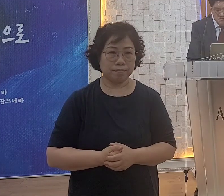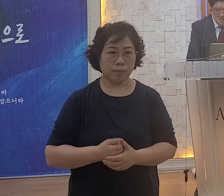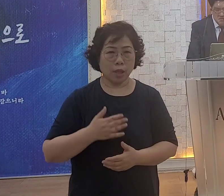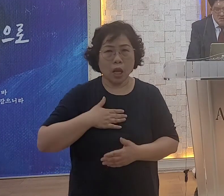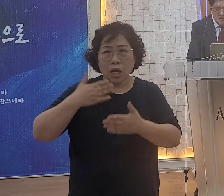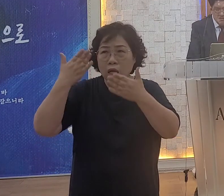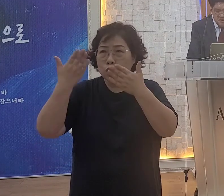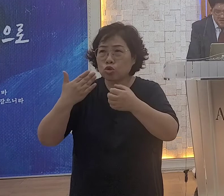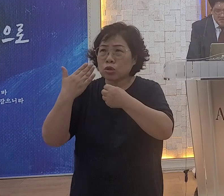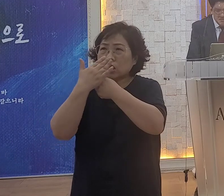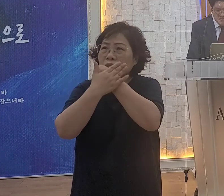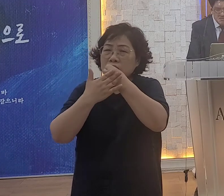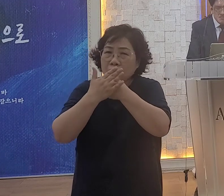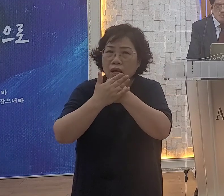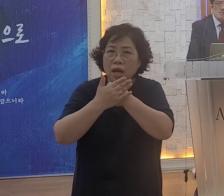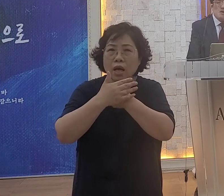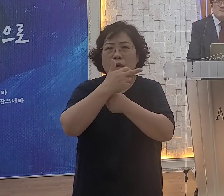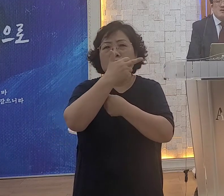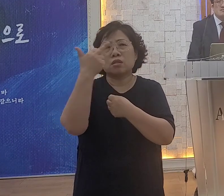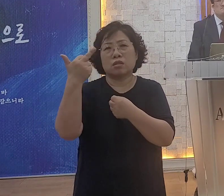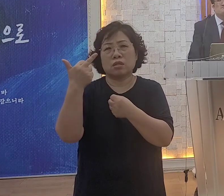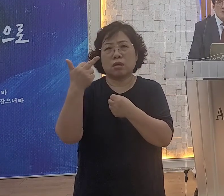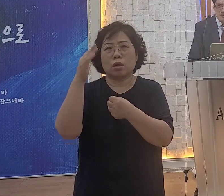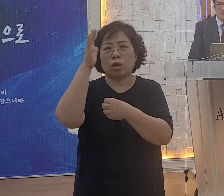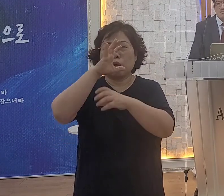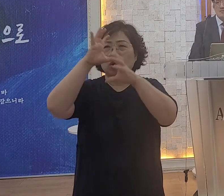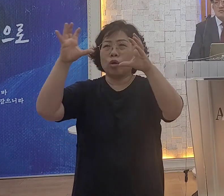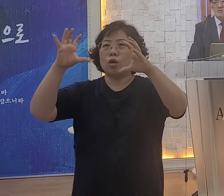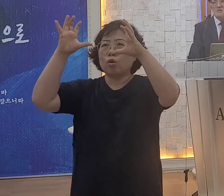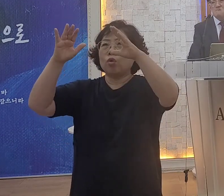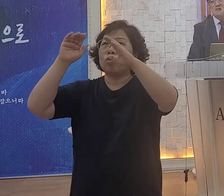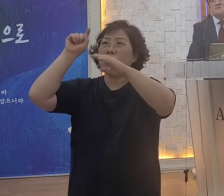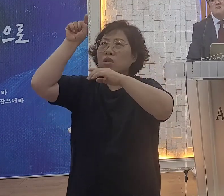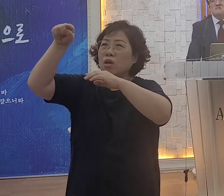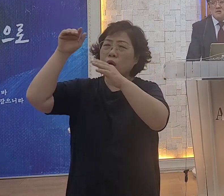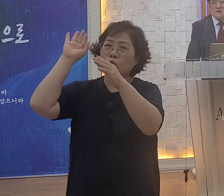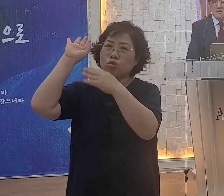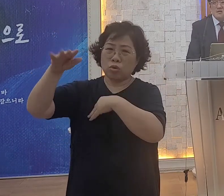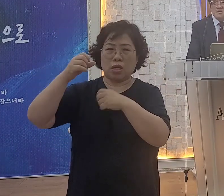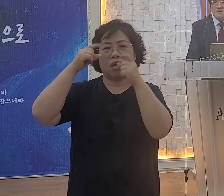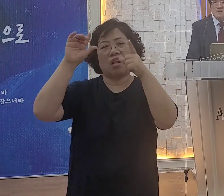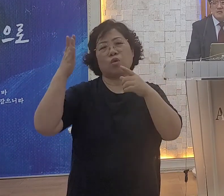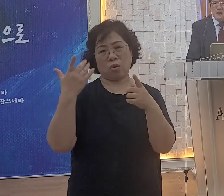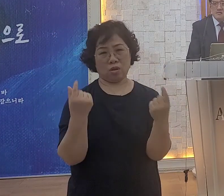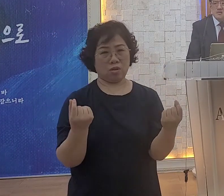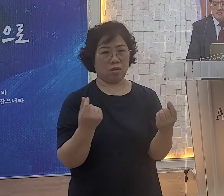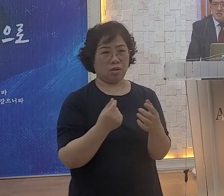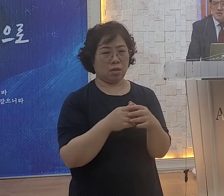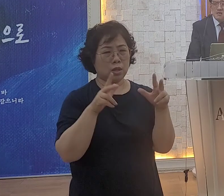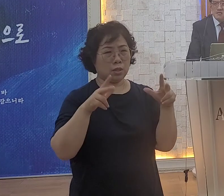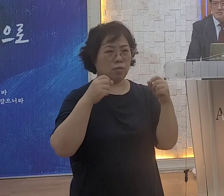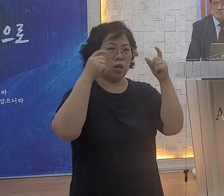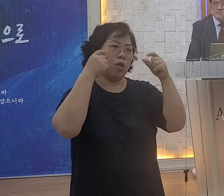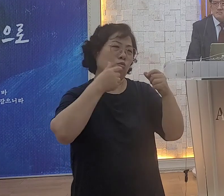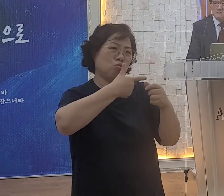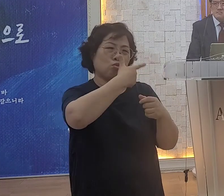내게 주신 이 은혜가 얼마나 큰지를 아마 천국 가면 우리가 더 정확하게 알지 않을까.